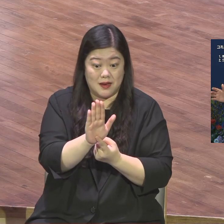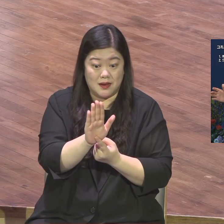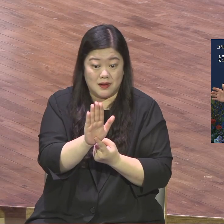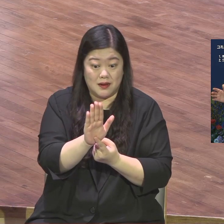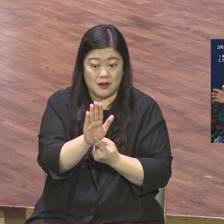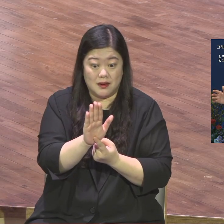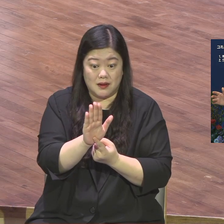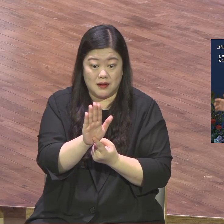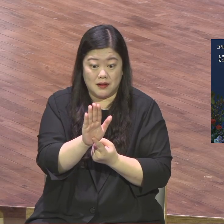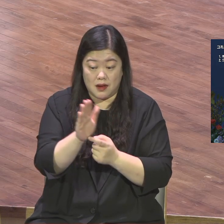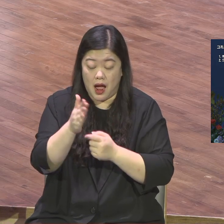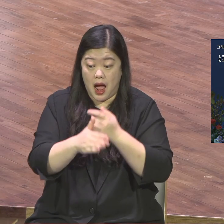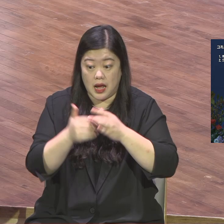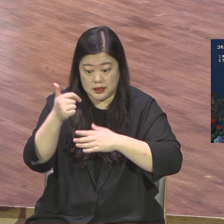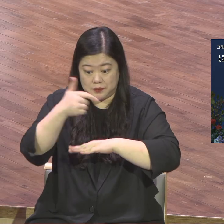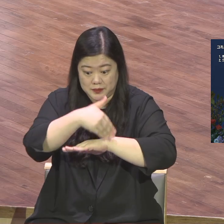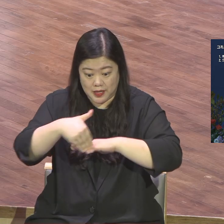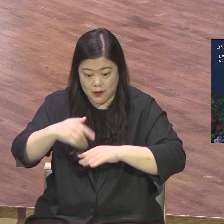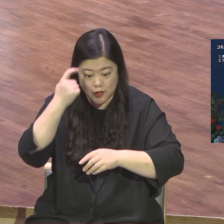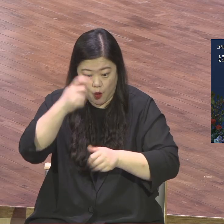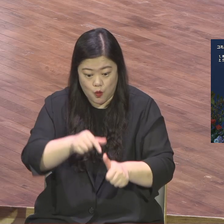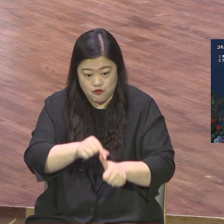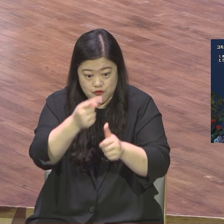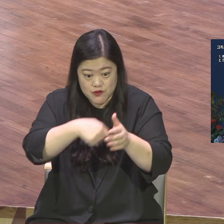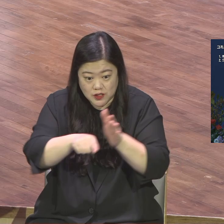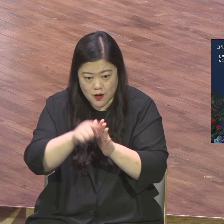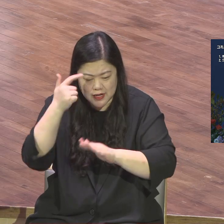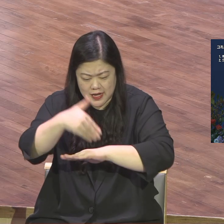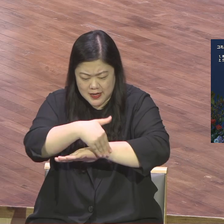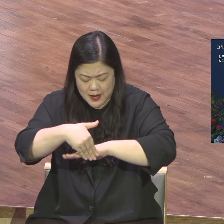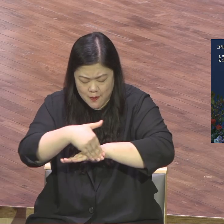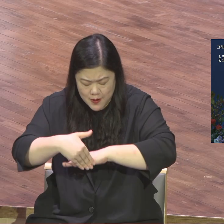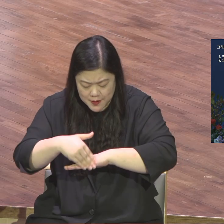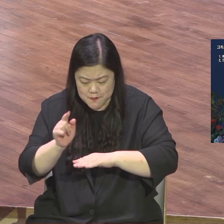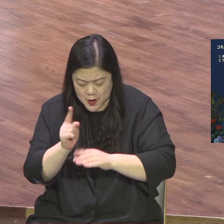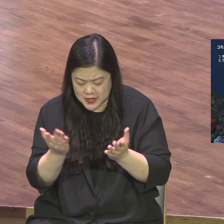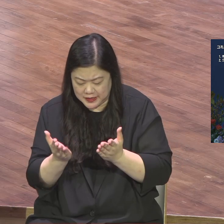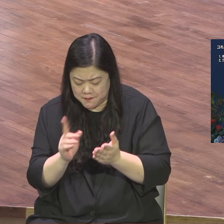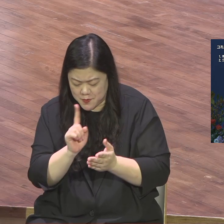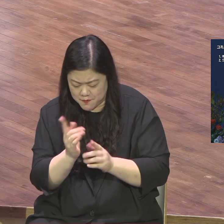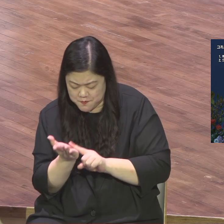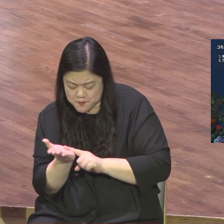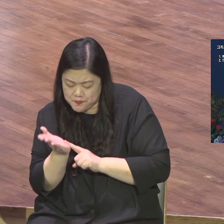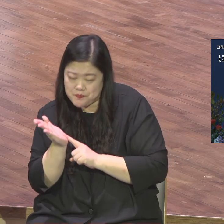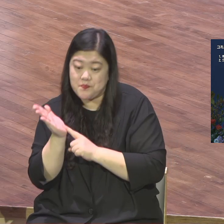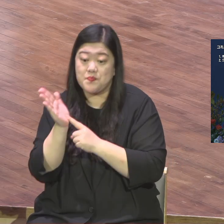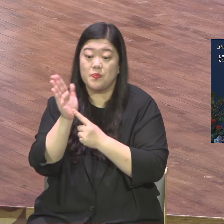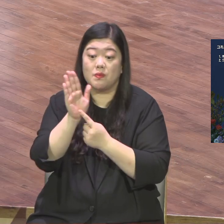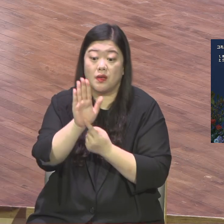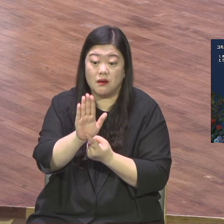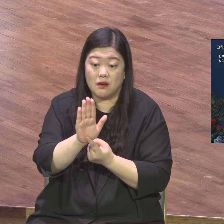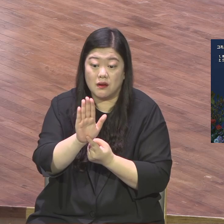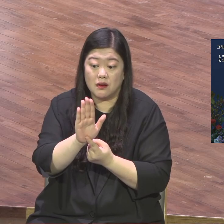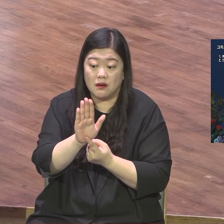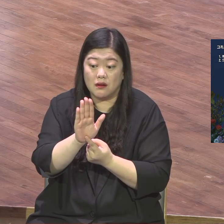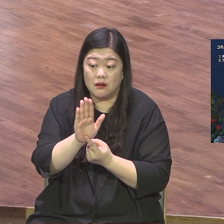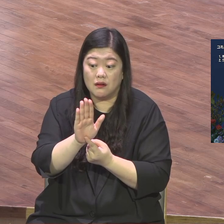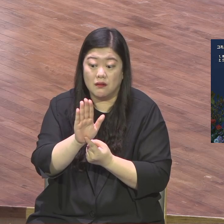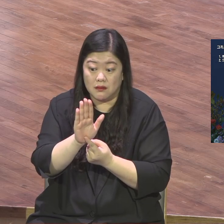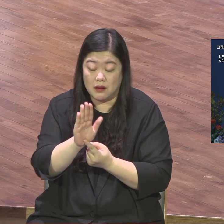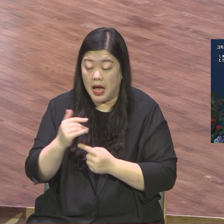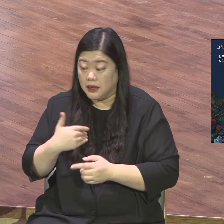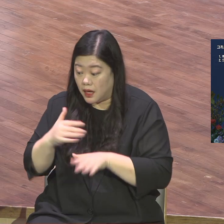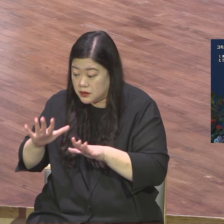플랜, 이것을 온 천하에 내가 증거해야 되겠다. 이것밖에 하나님 은혜를 갚는 길이